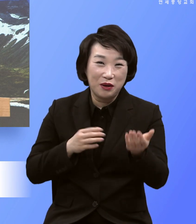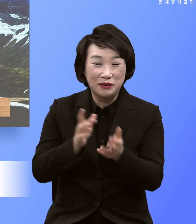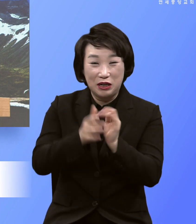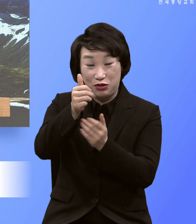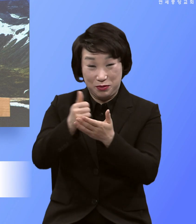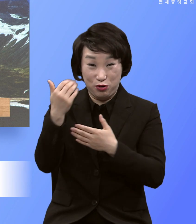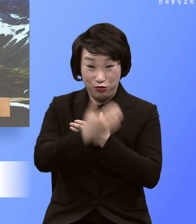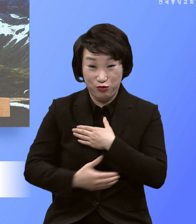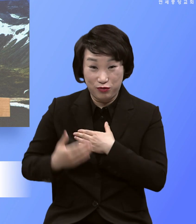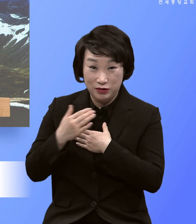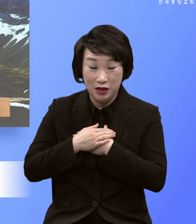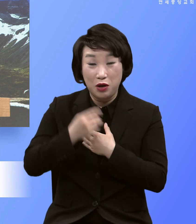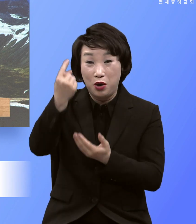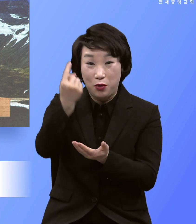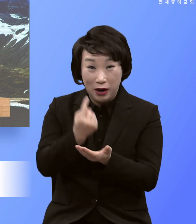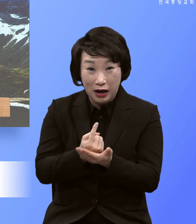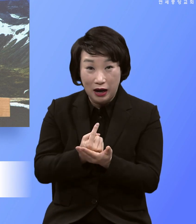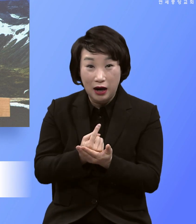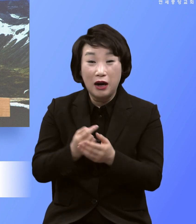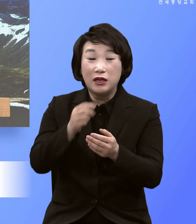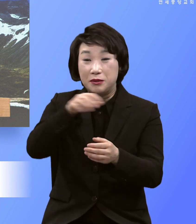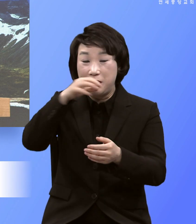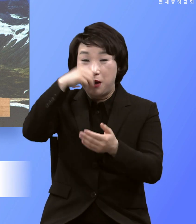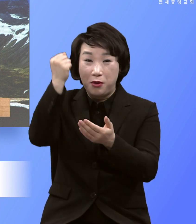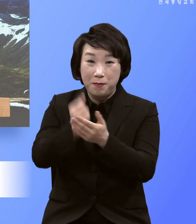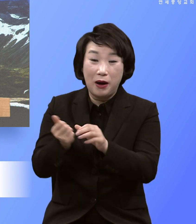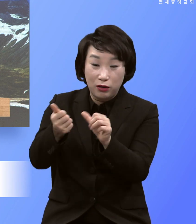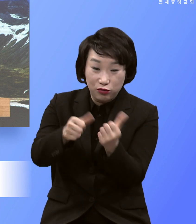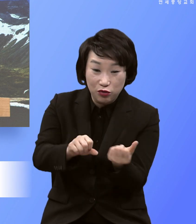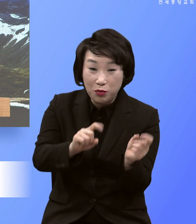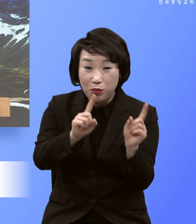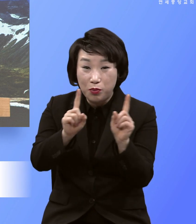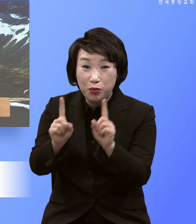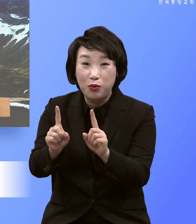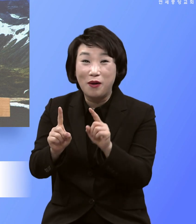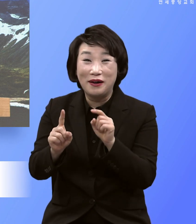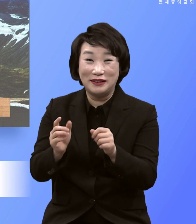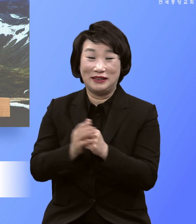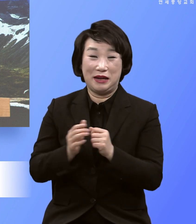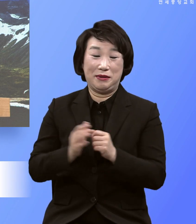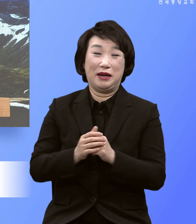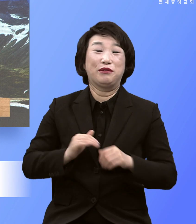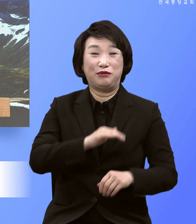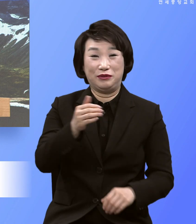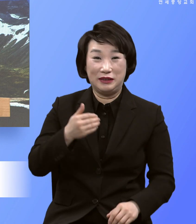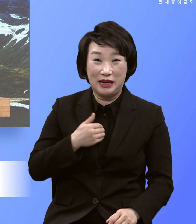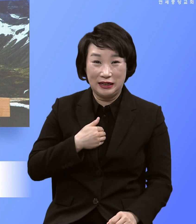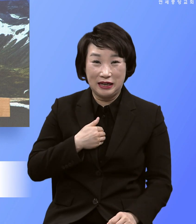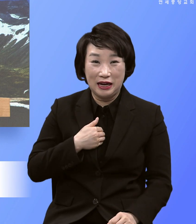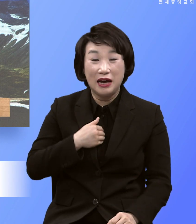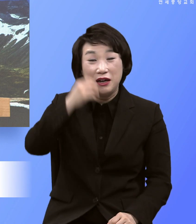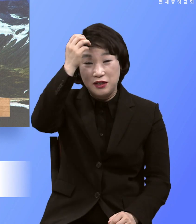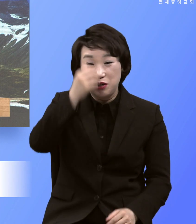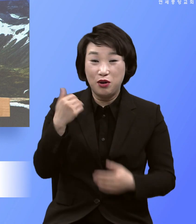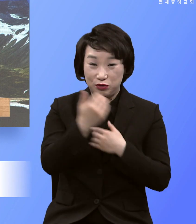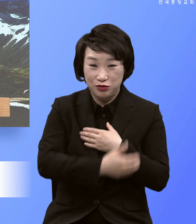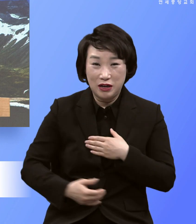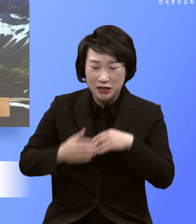예수께서 육체로 오셔서 죽으심과 부활하심으로 우리에게